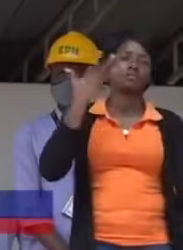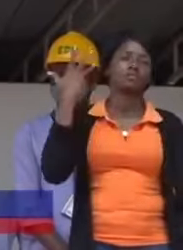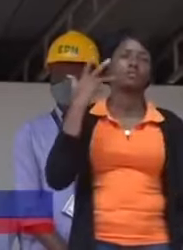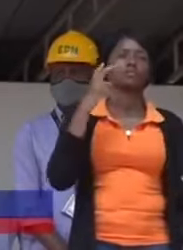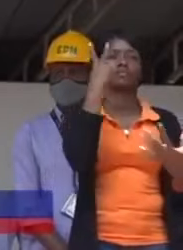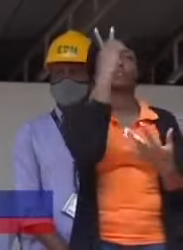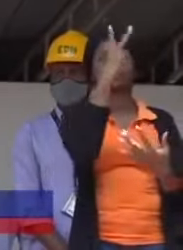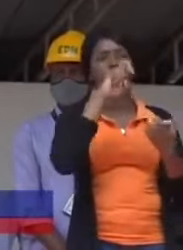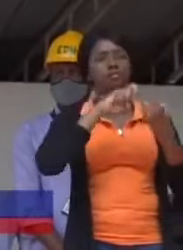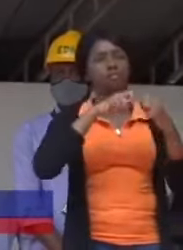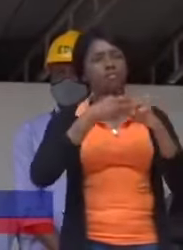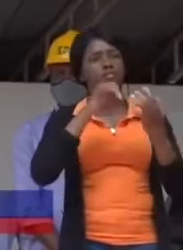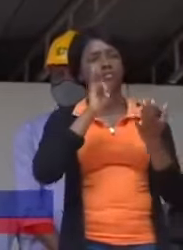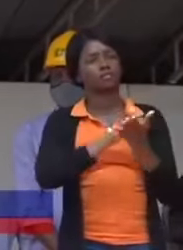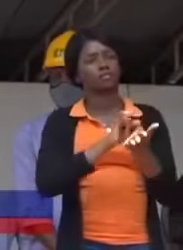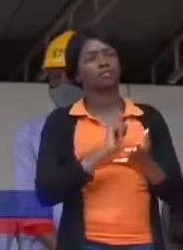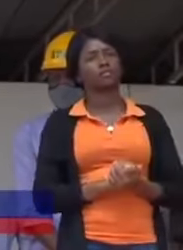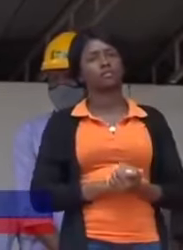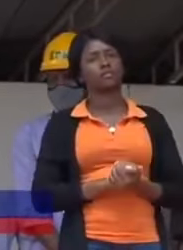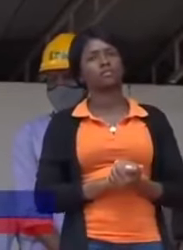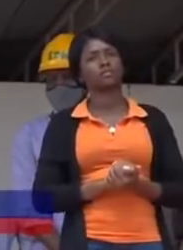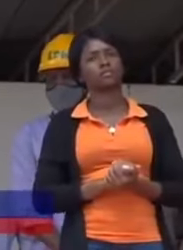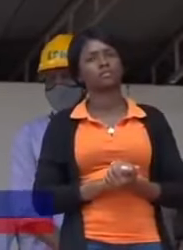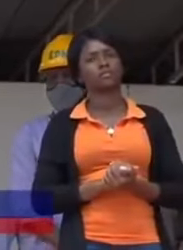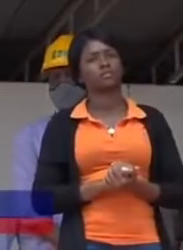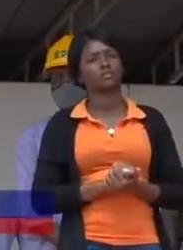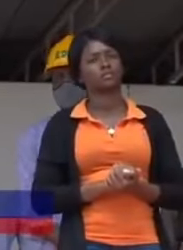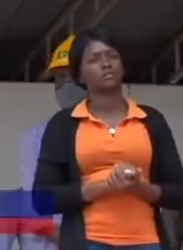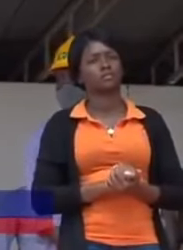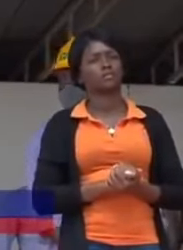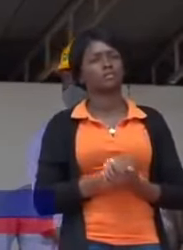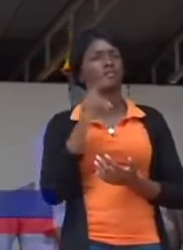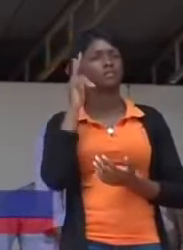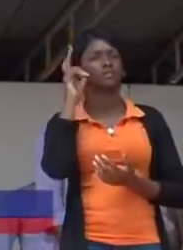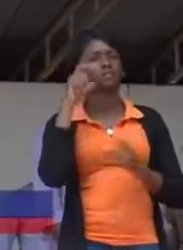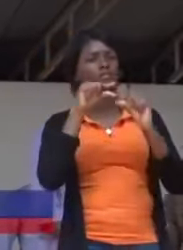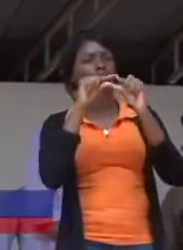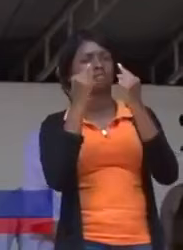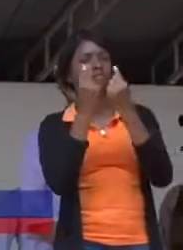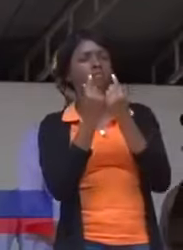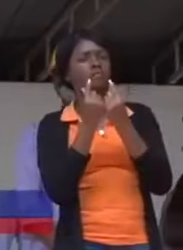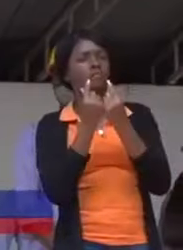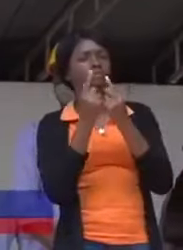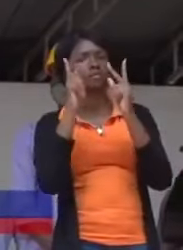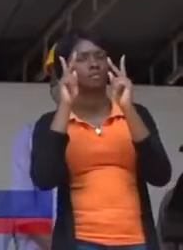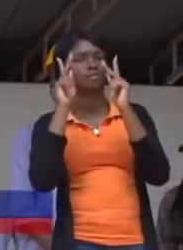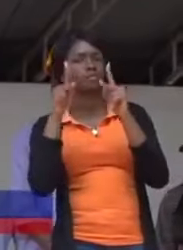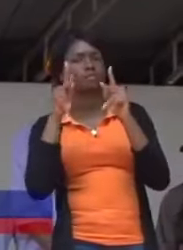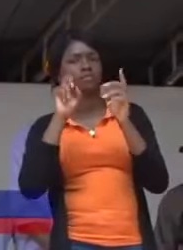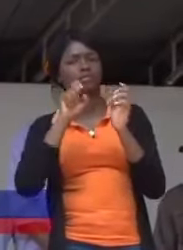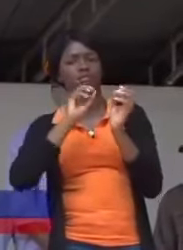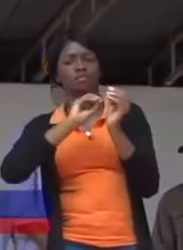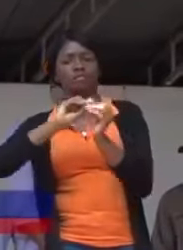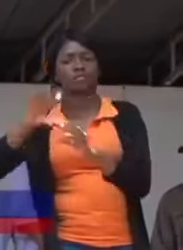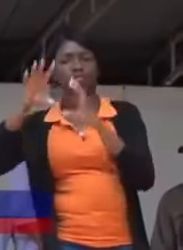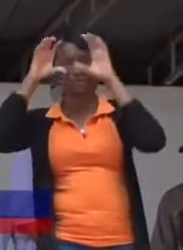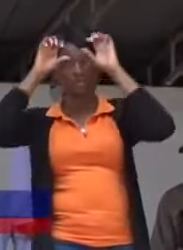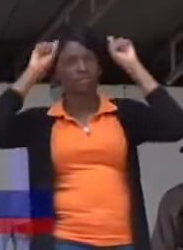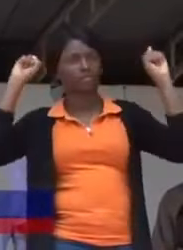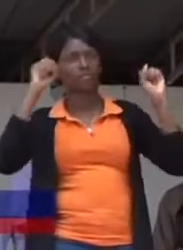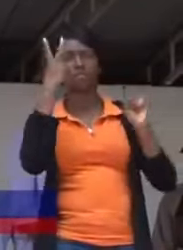problèmes ça. Vous entendez bien? Des boutons de mon groupe nèg qui besoin de jeter président. Deux problèmes